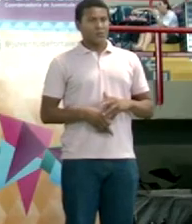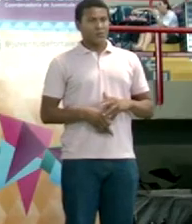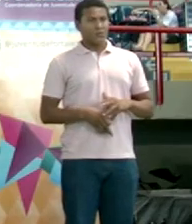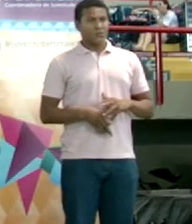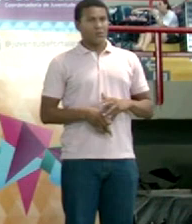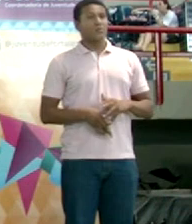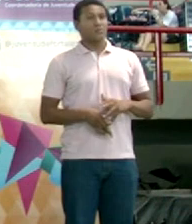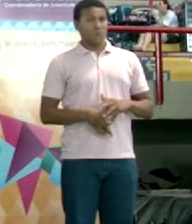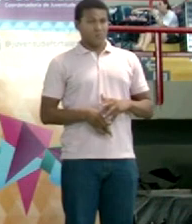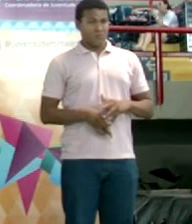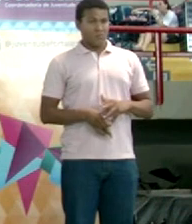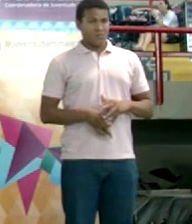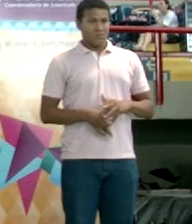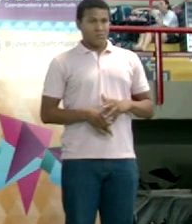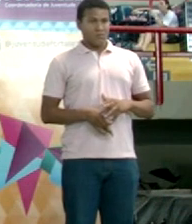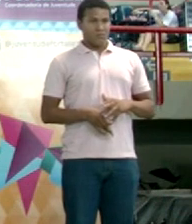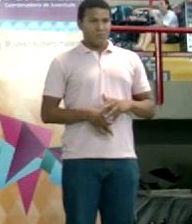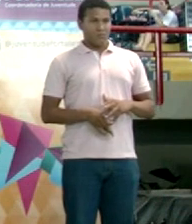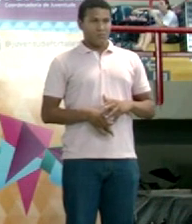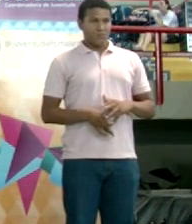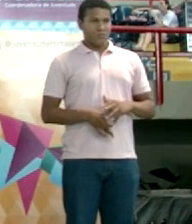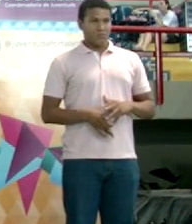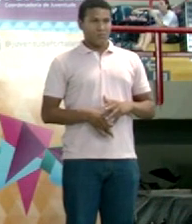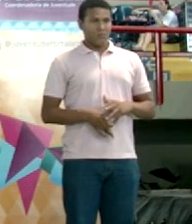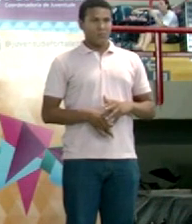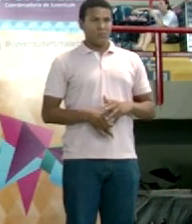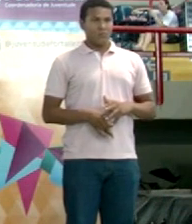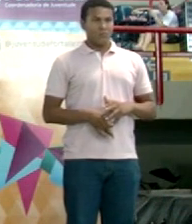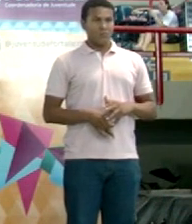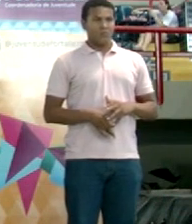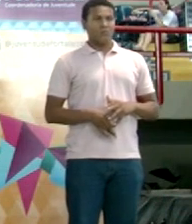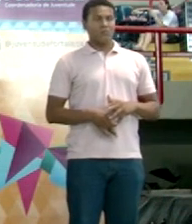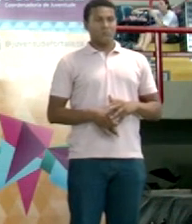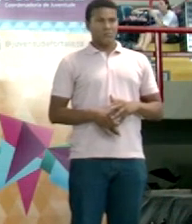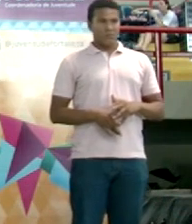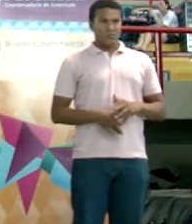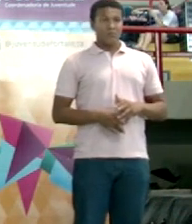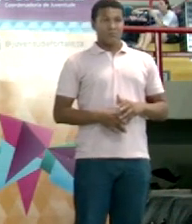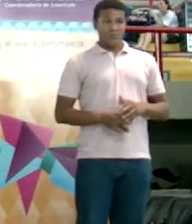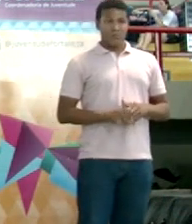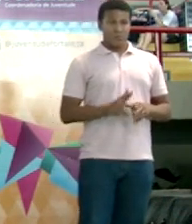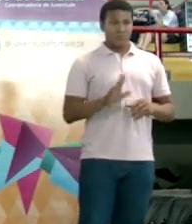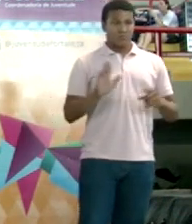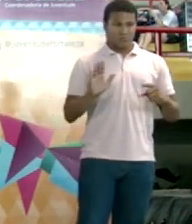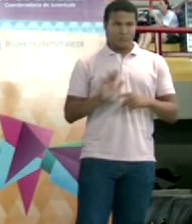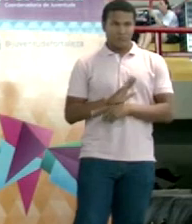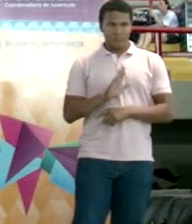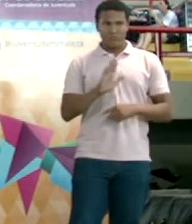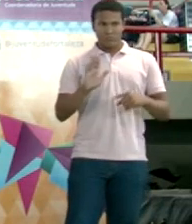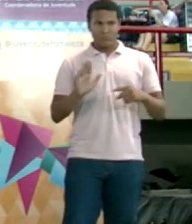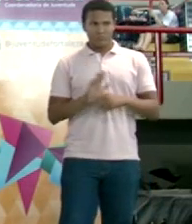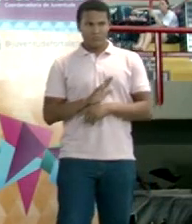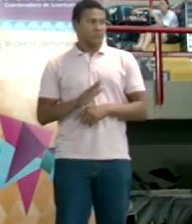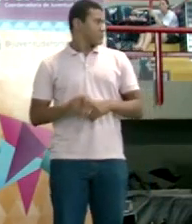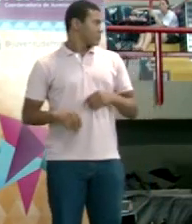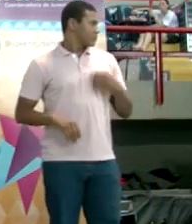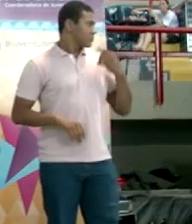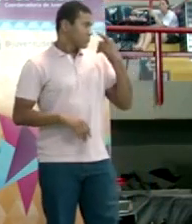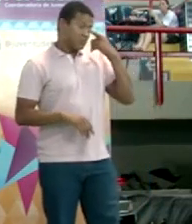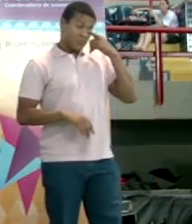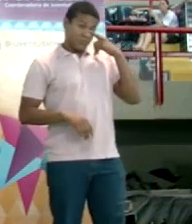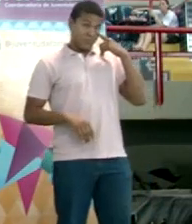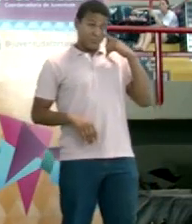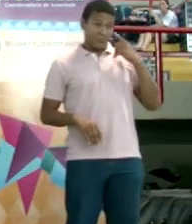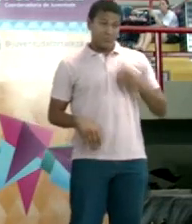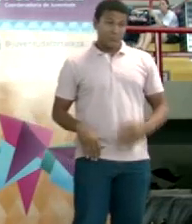jornal de uma mulher que tinha 70 anos de idade engravidou de... Boa. Uma mulher, uma septagenária, né? 70